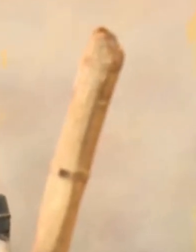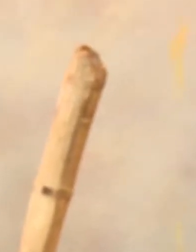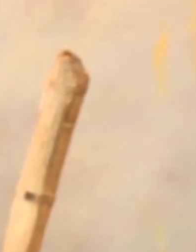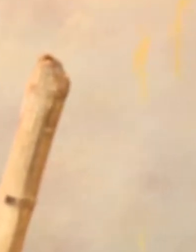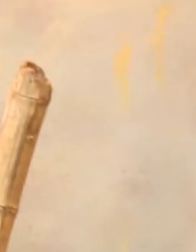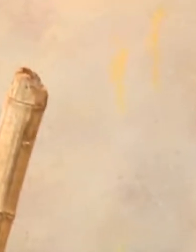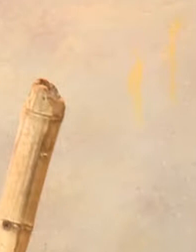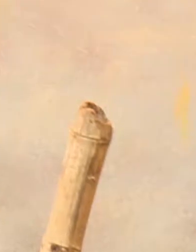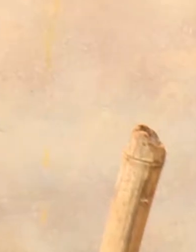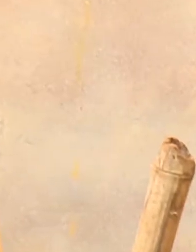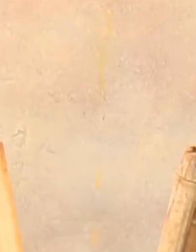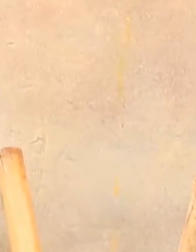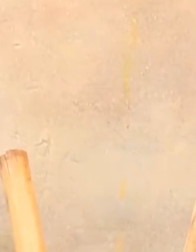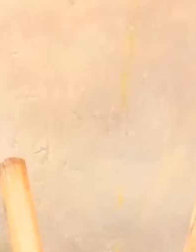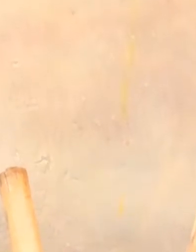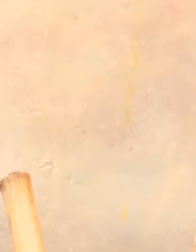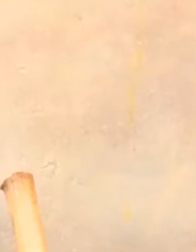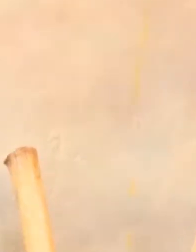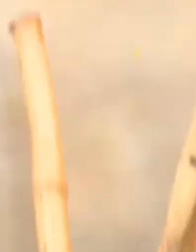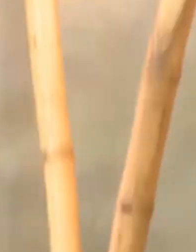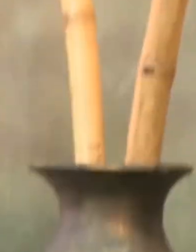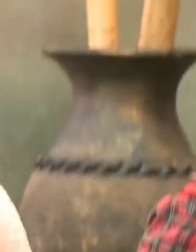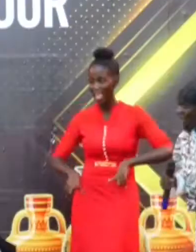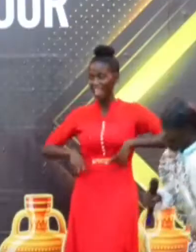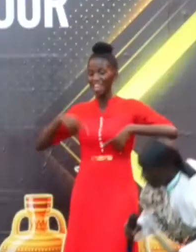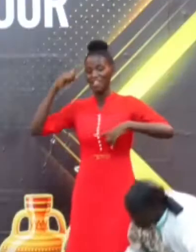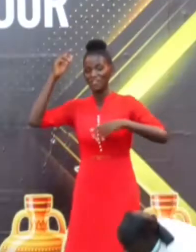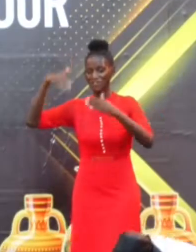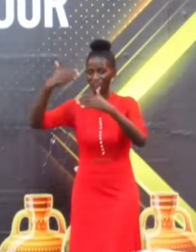gyegwa okitegedde wonna obeera omulamu kabaka